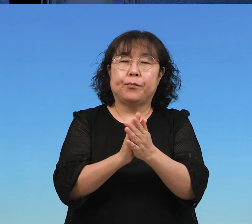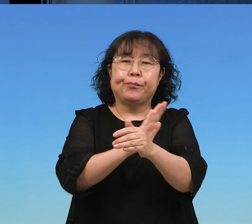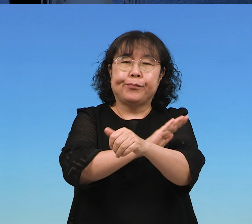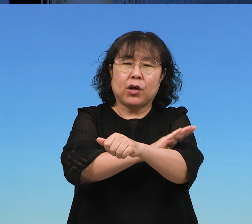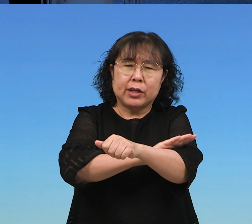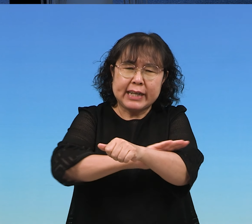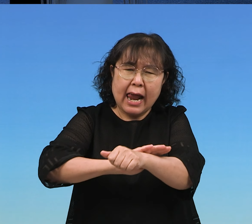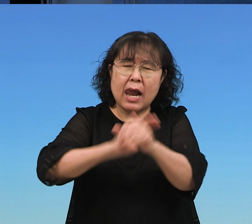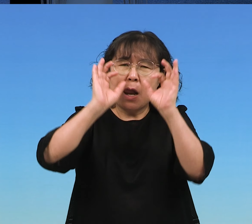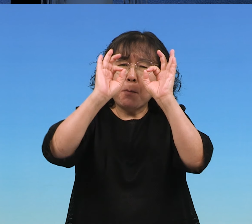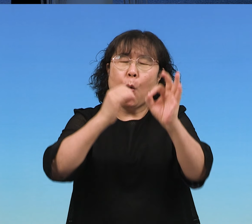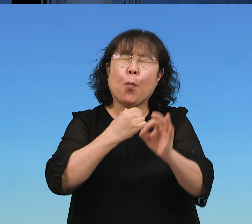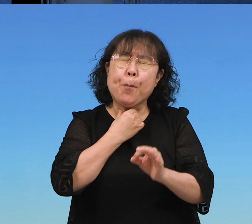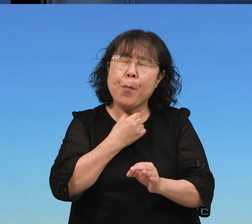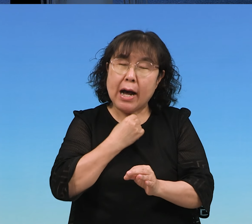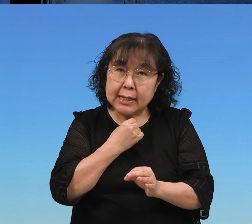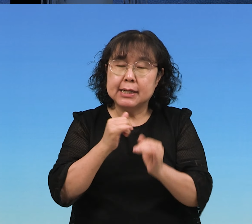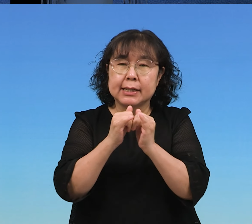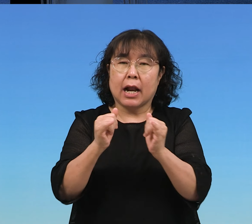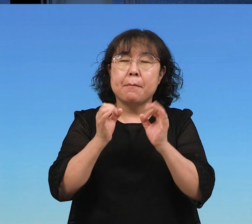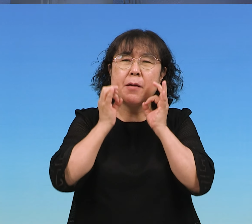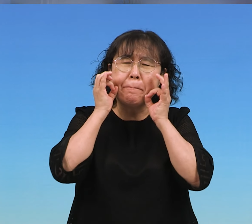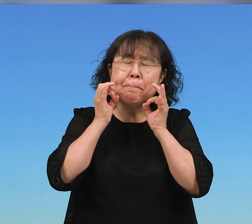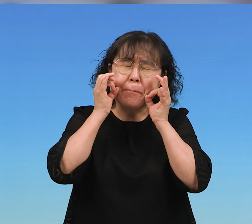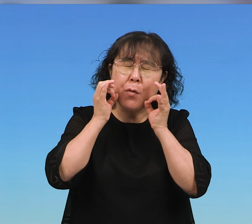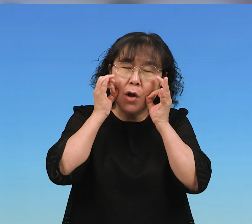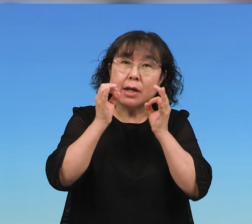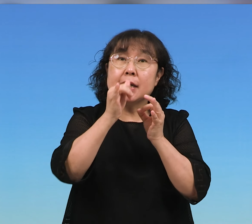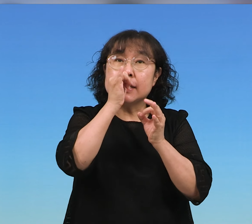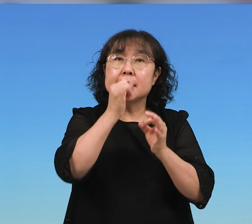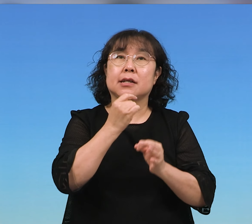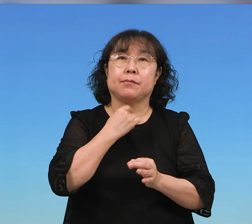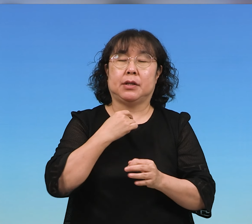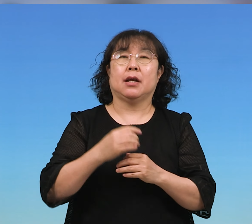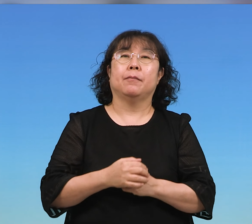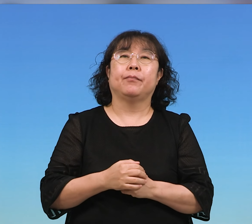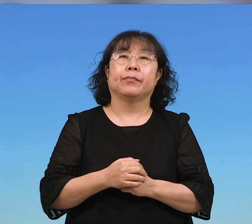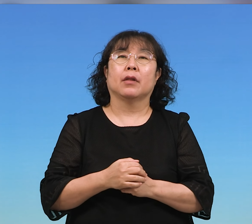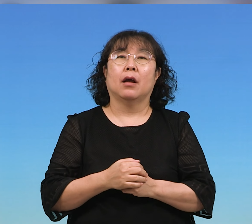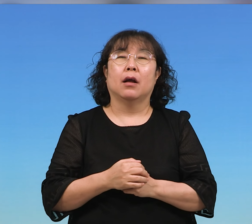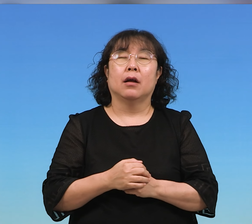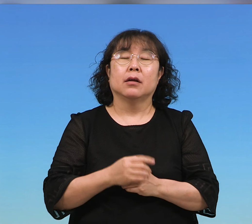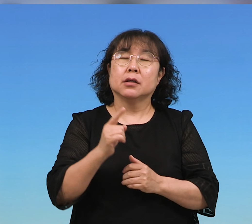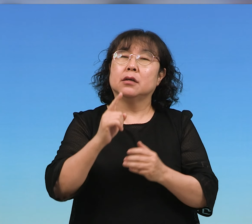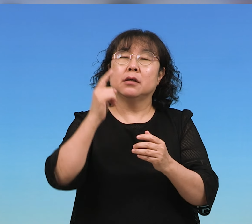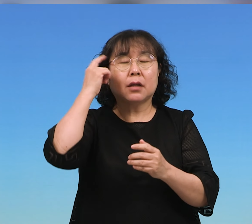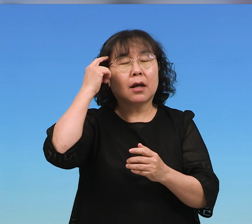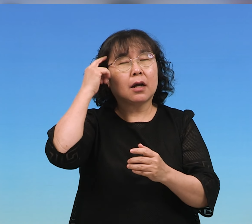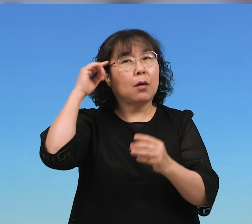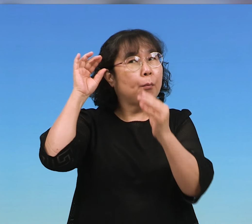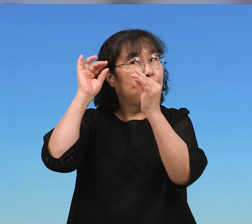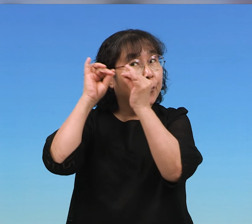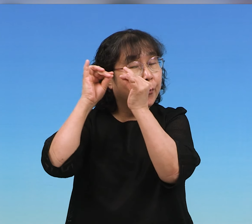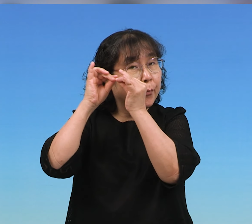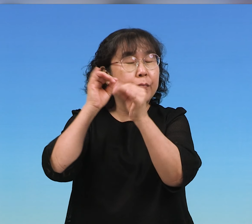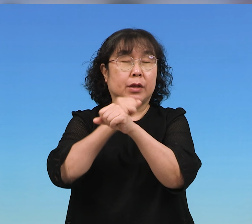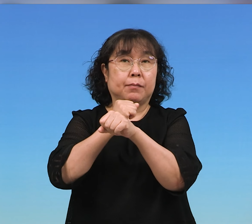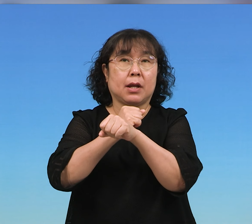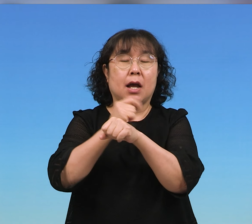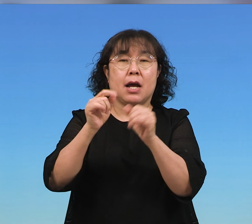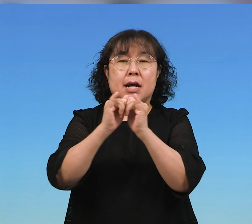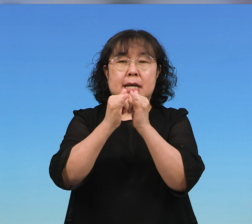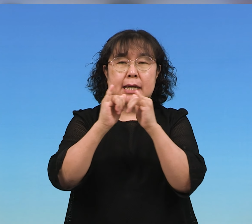보려고 하는 인간의 노력이 있었다. 그런 시각으로 쓴 글을 읽고 제가 굉장히 동감을 했습니다.